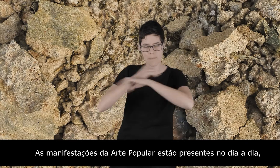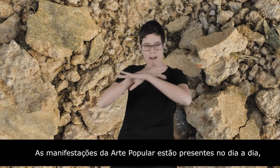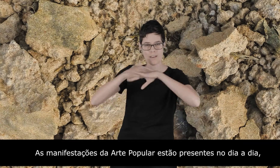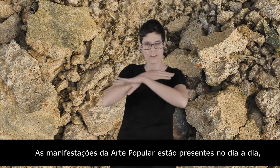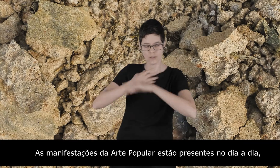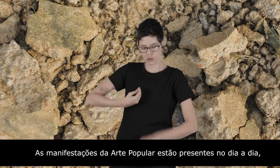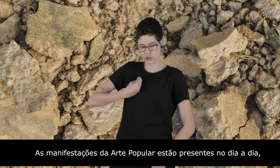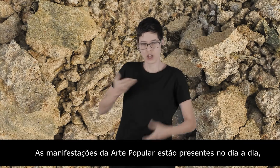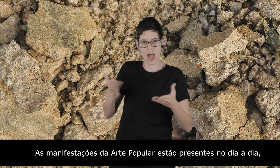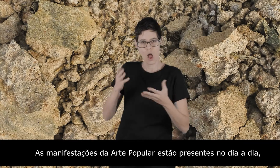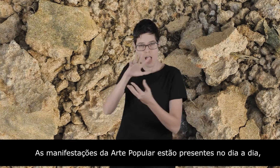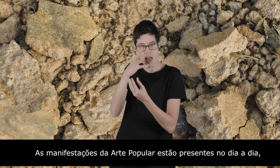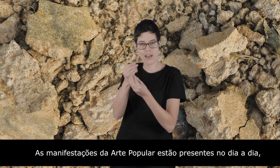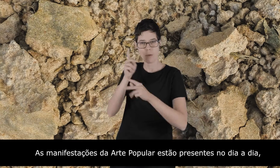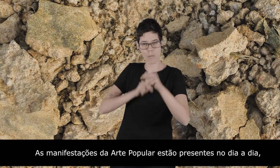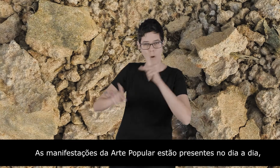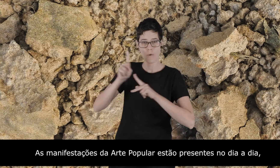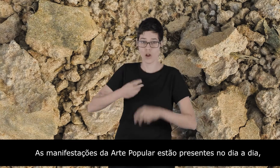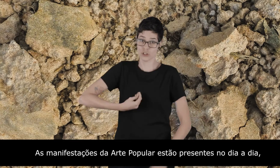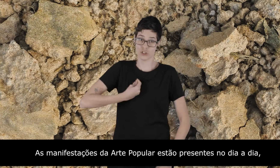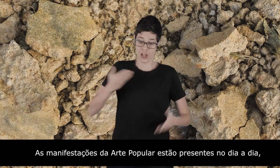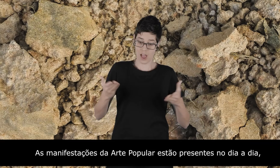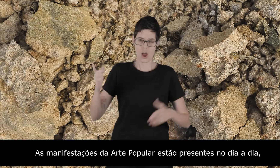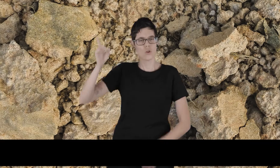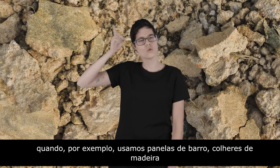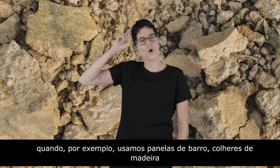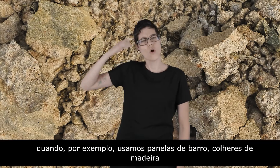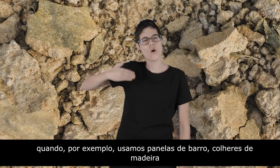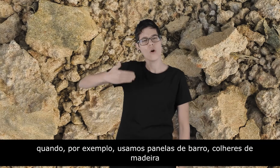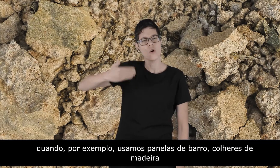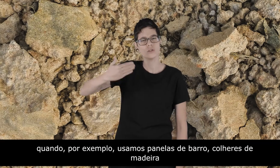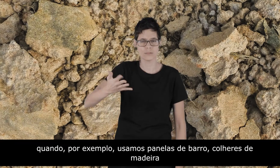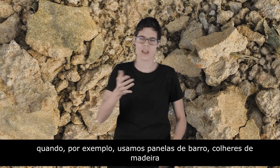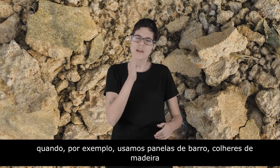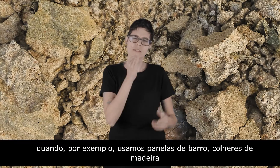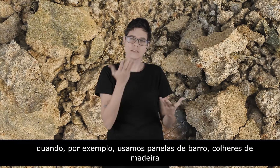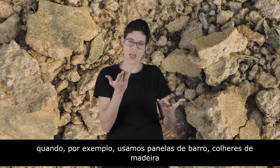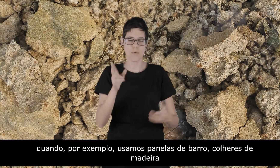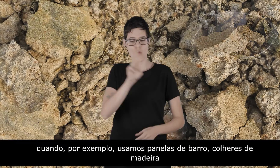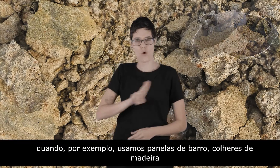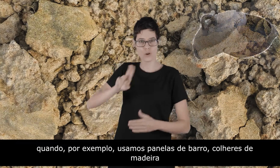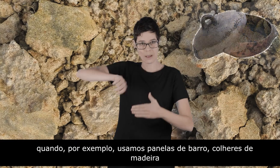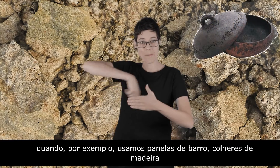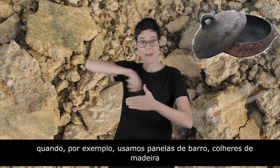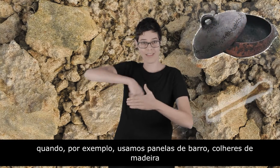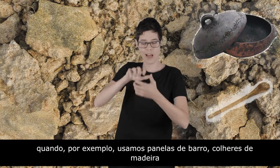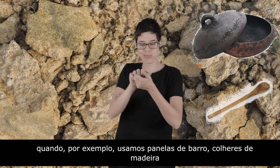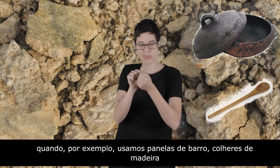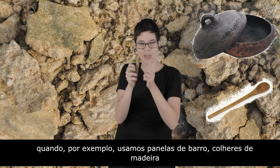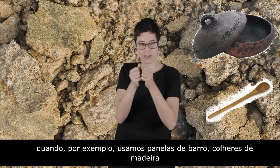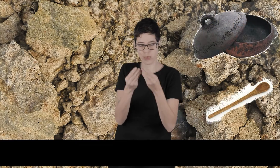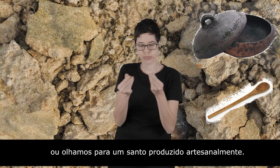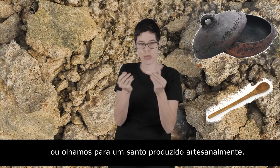As manifestações da arte popular estão presentes no dia a dia, quando, por exemplo, usamos panelas de barro, colheres